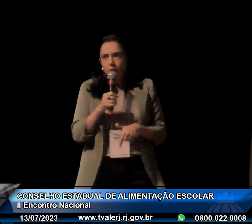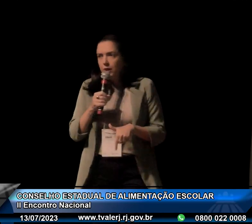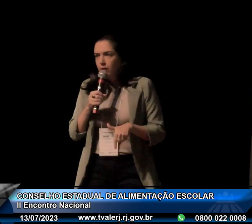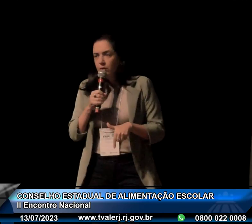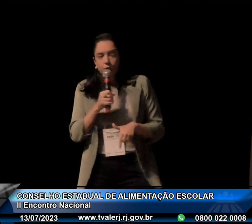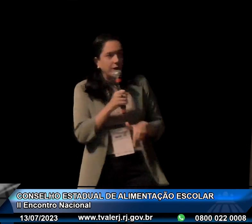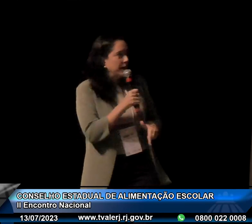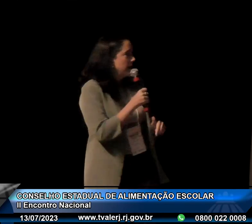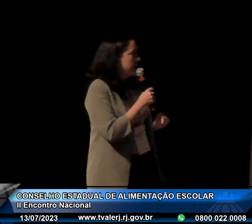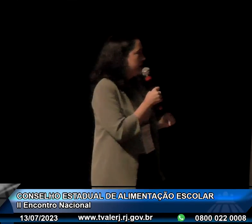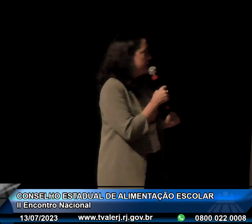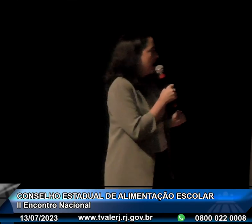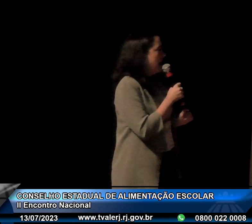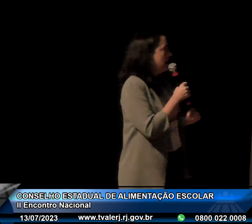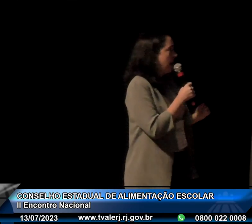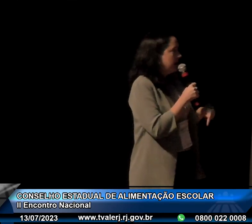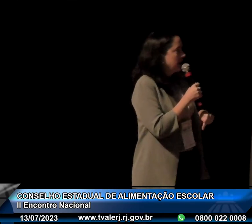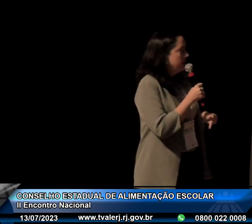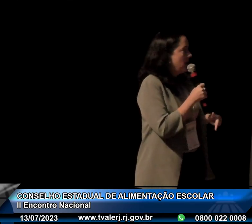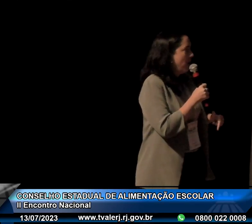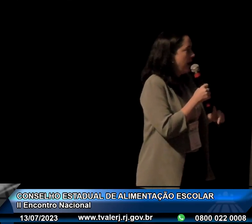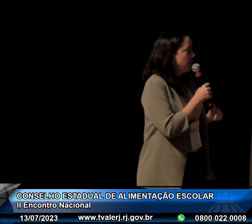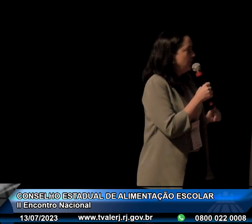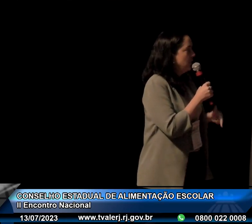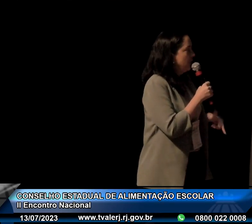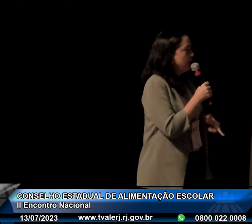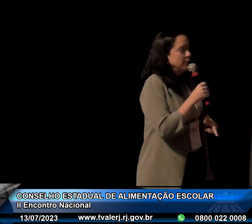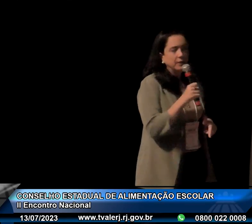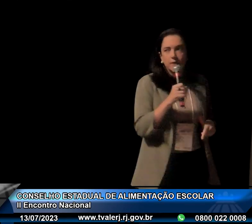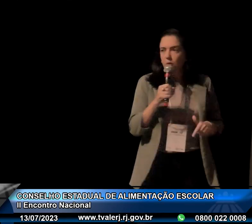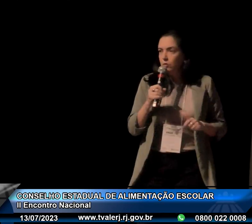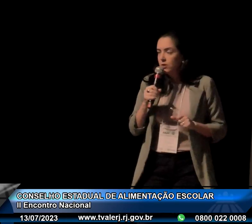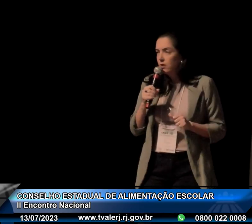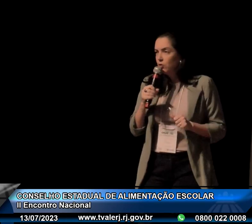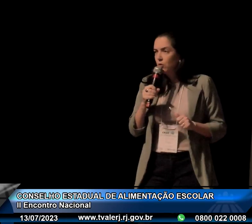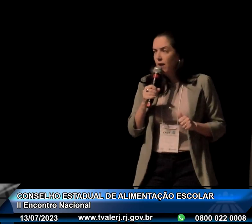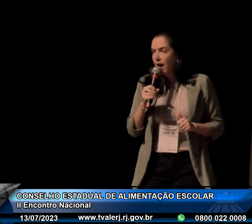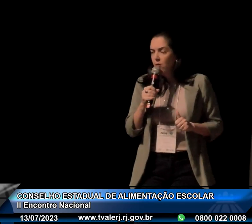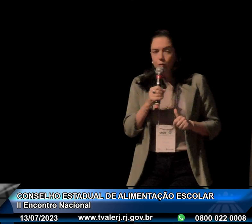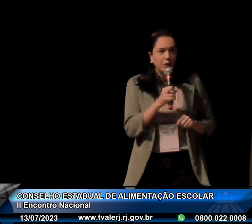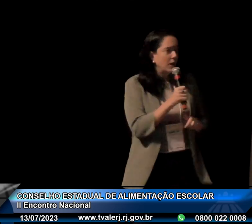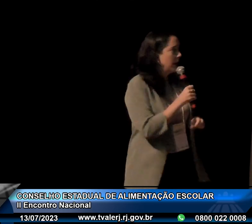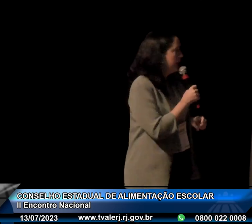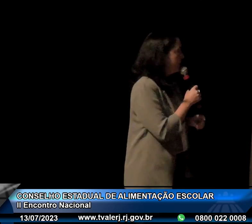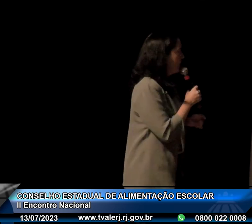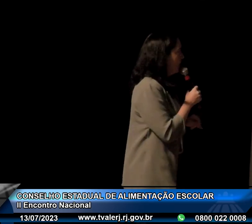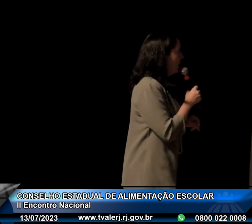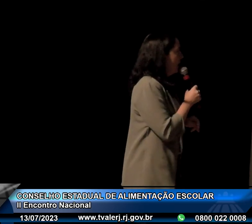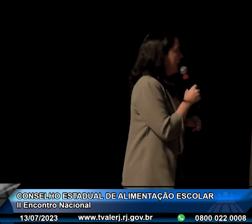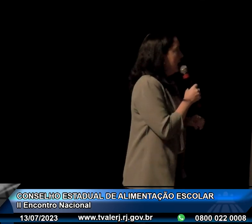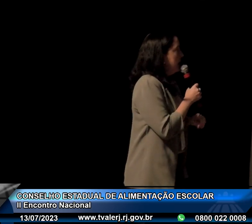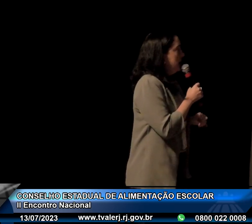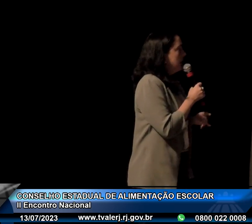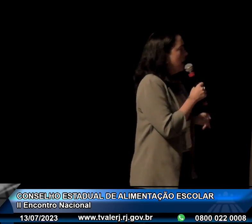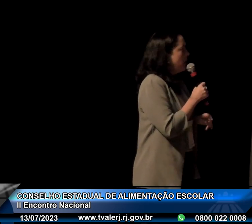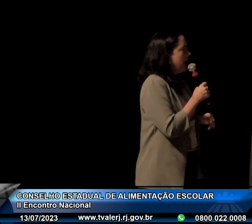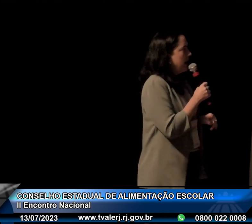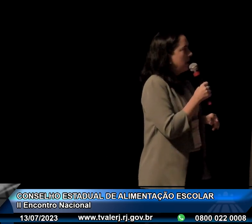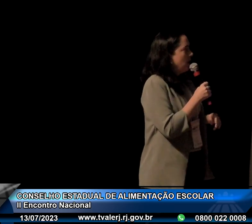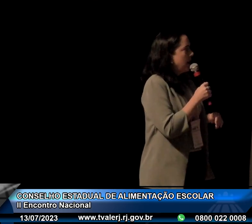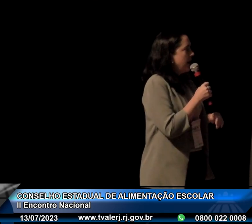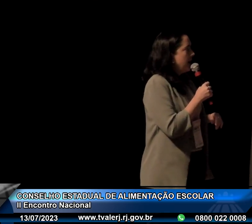aqui no estado do Rio de Janeiro a gente tem aqui na UERJ o núcleo de alimentação e Nutrição escolar o nucleane E